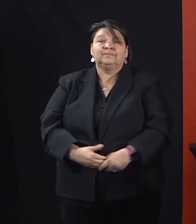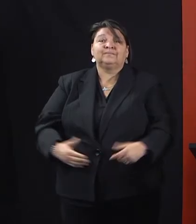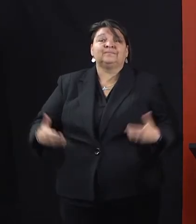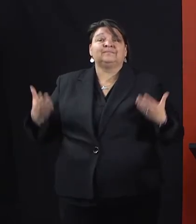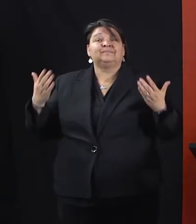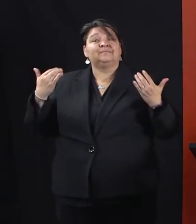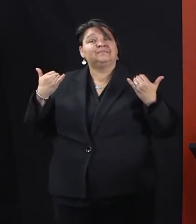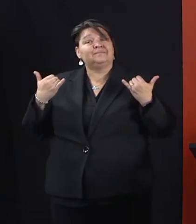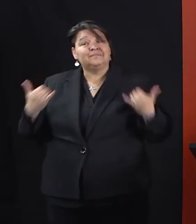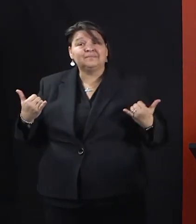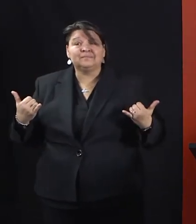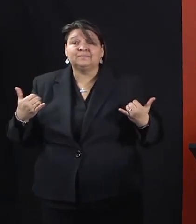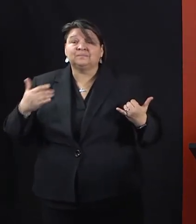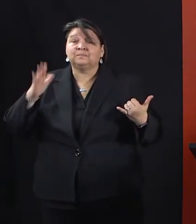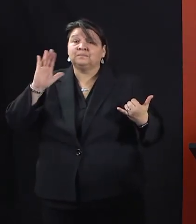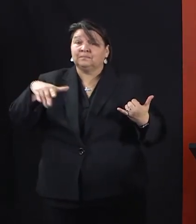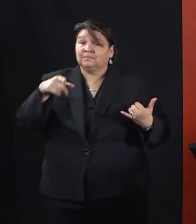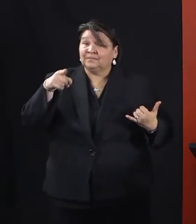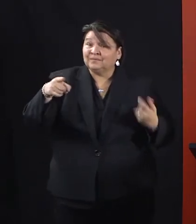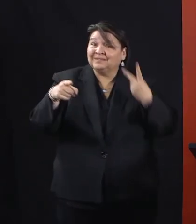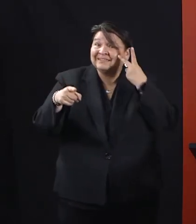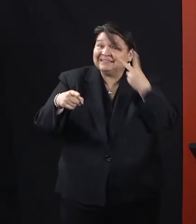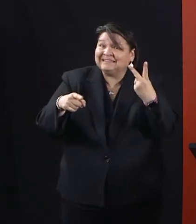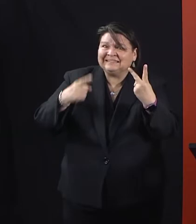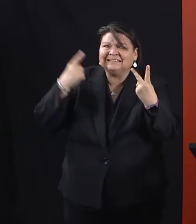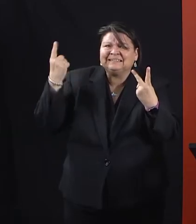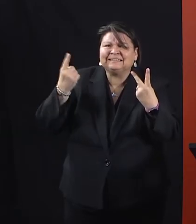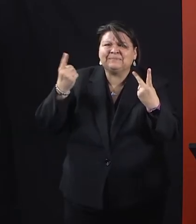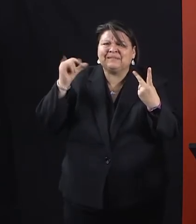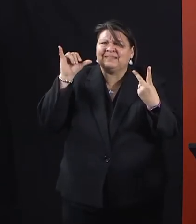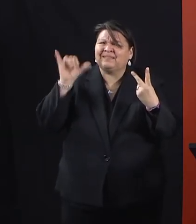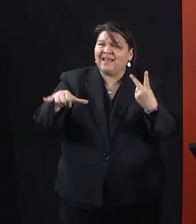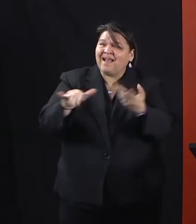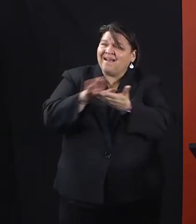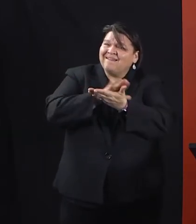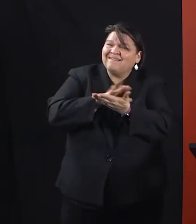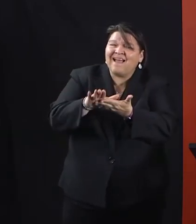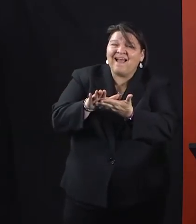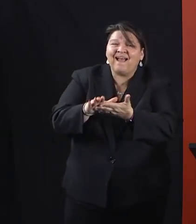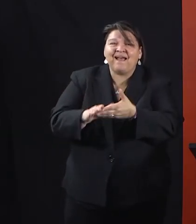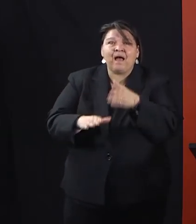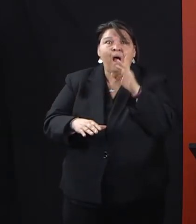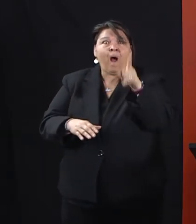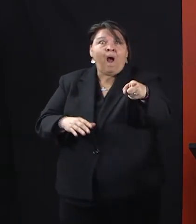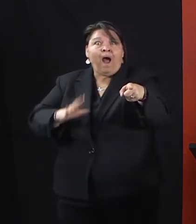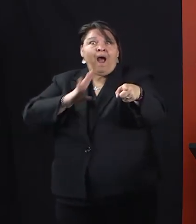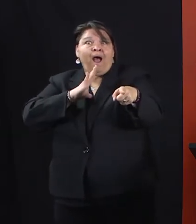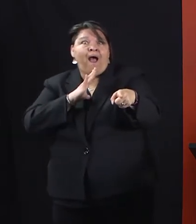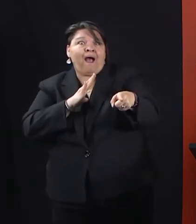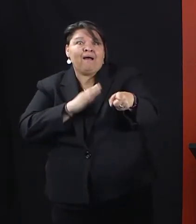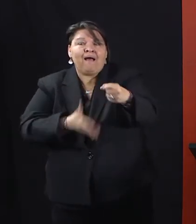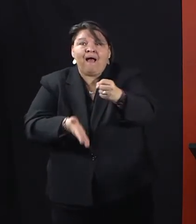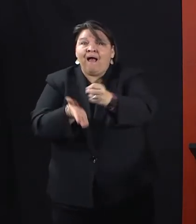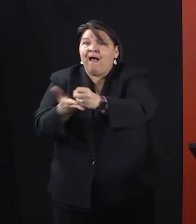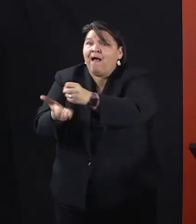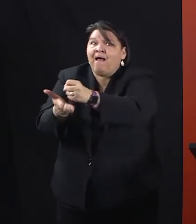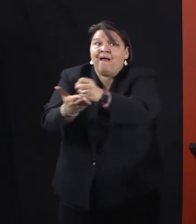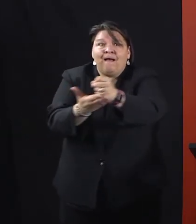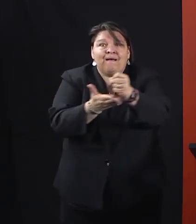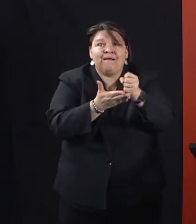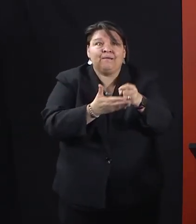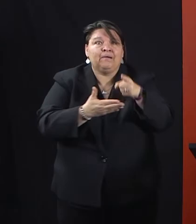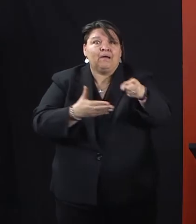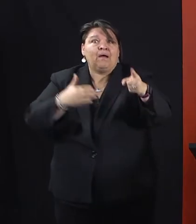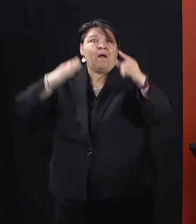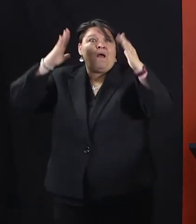send me anything you see, an act of kindness, a moment of helping, hope, anything, and even